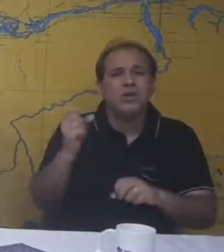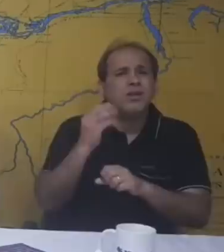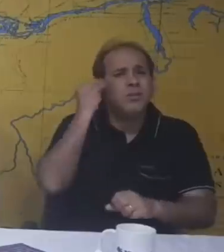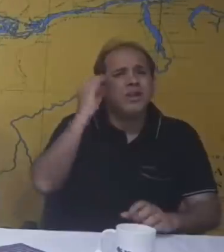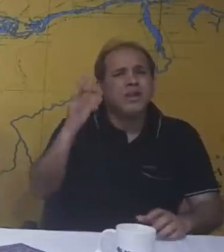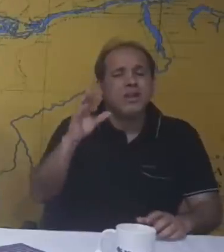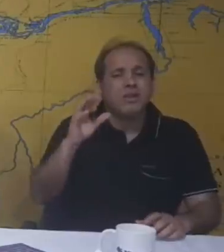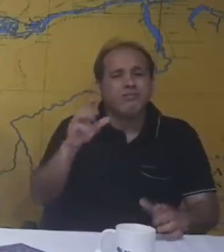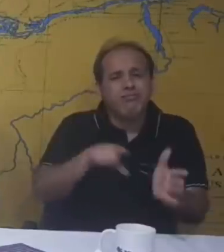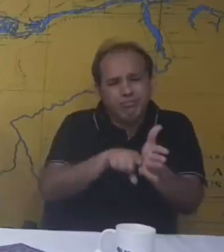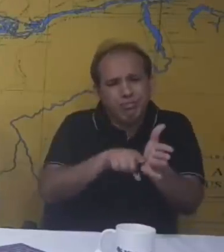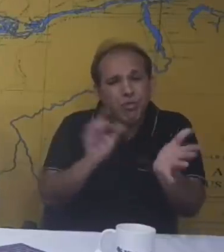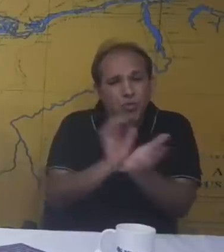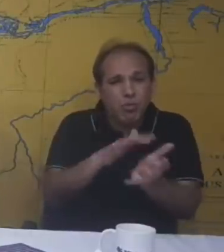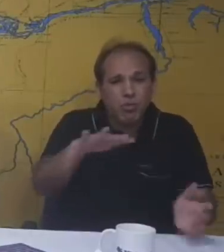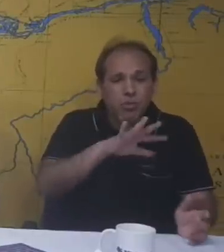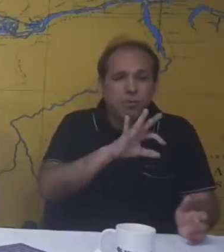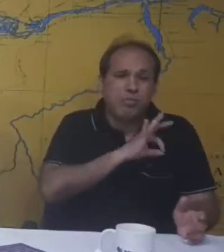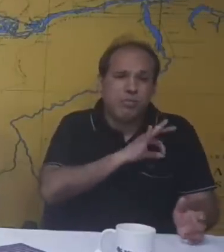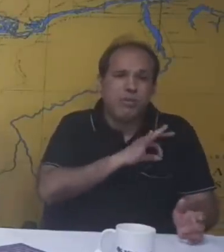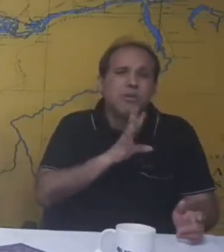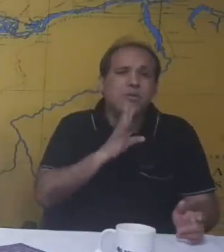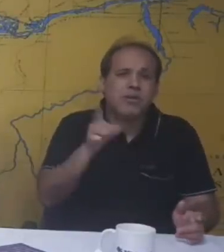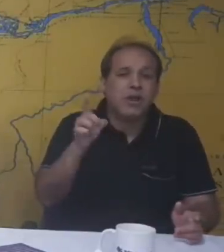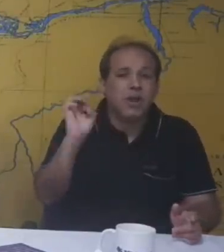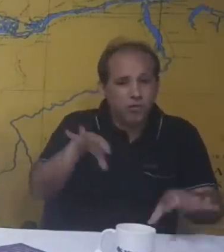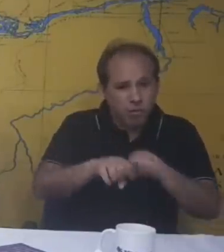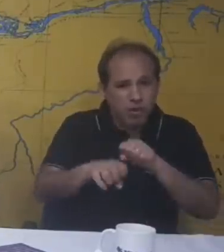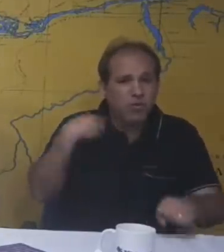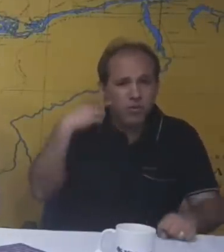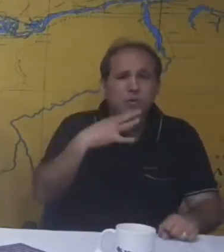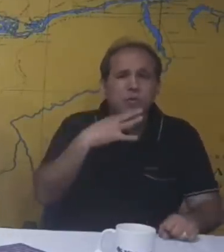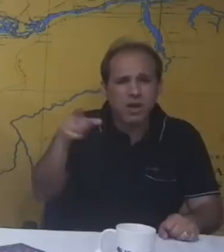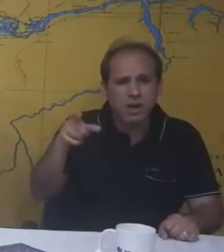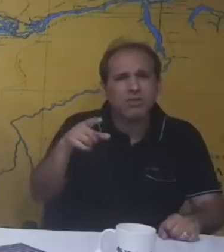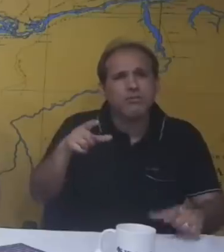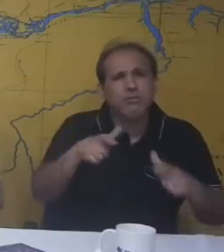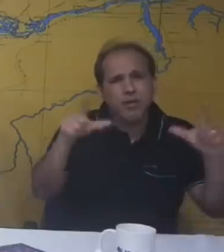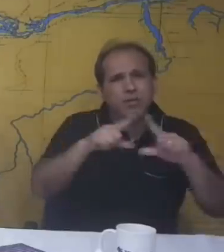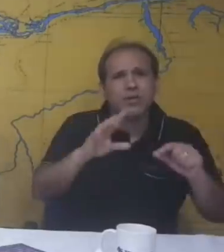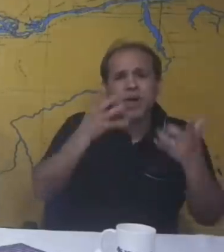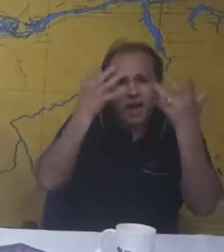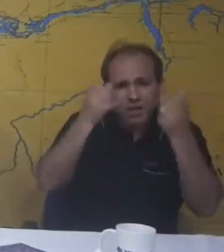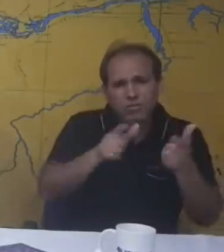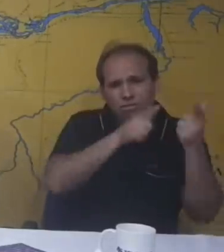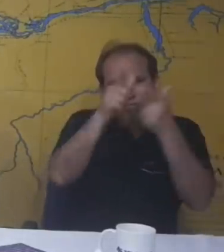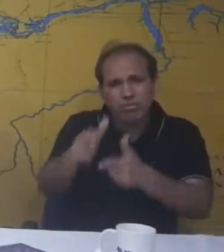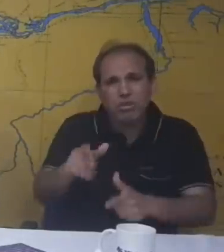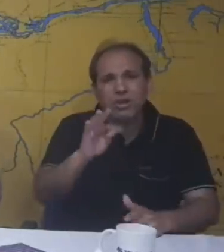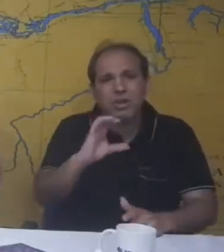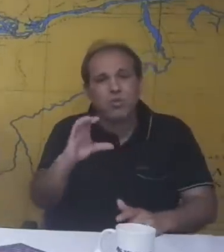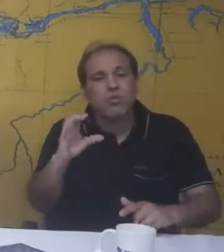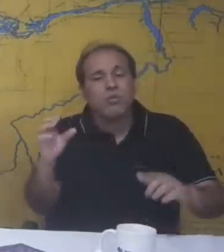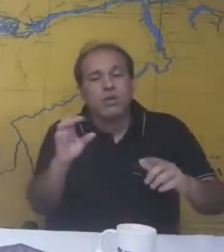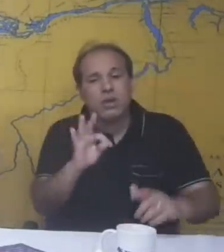Um advogado conhecido em Brasília. É um nome que teve ampla aceitação no Tribunal de Contas da